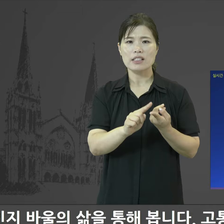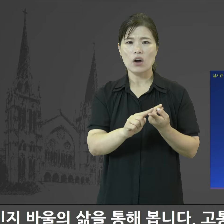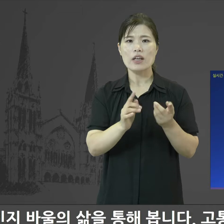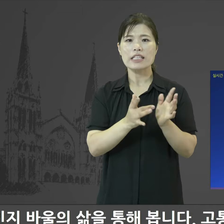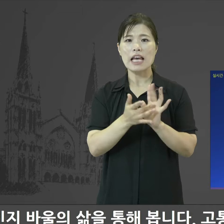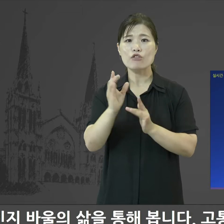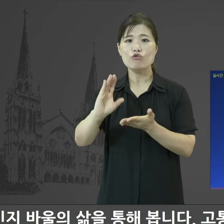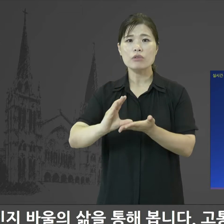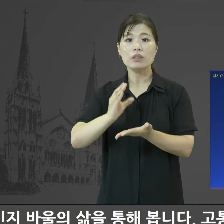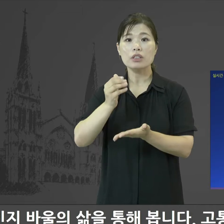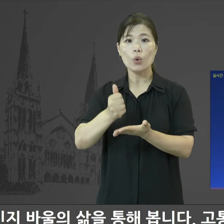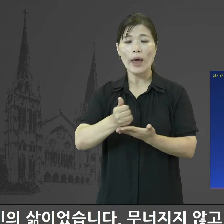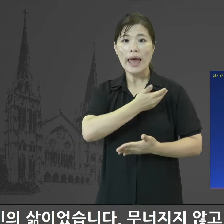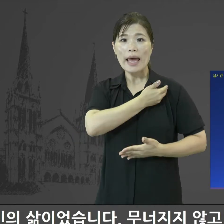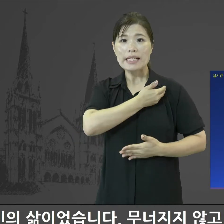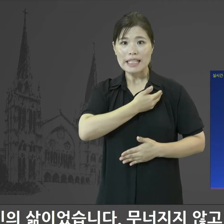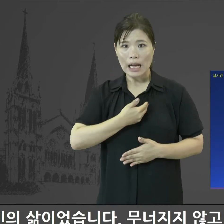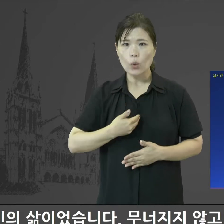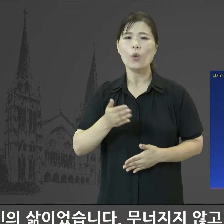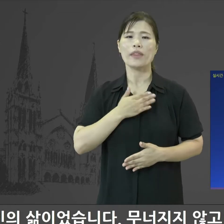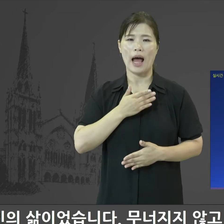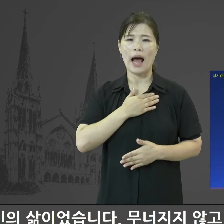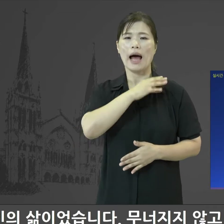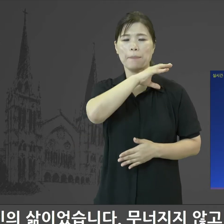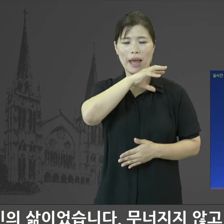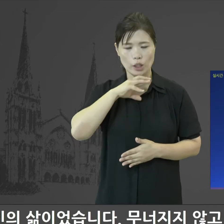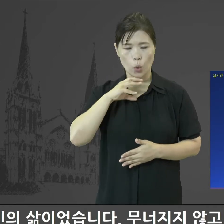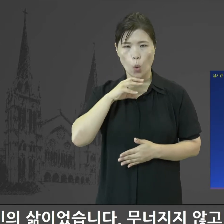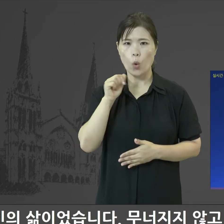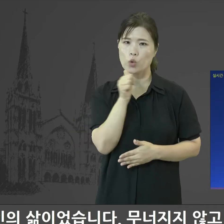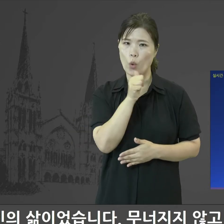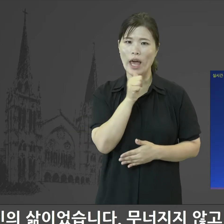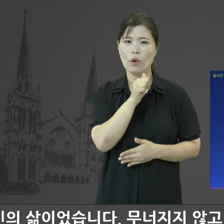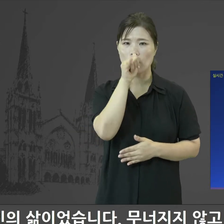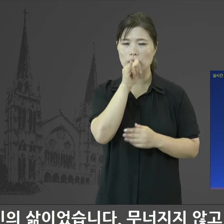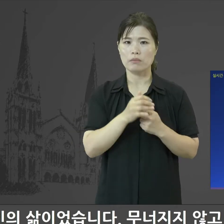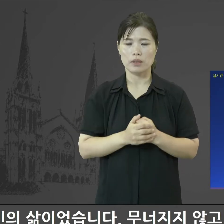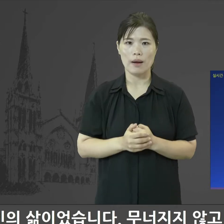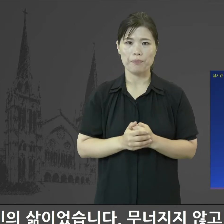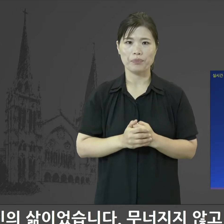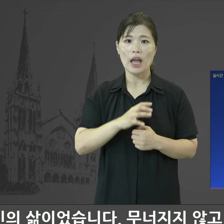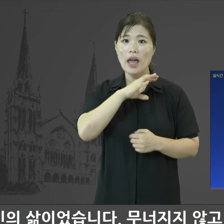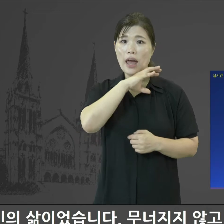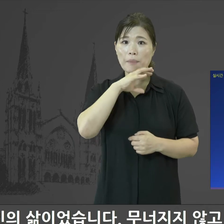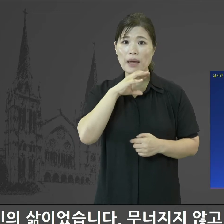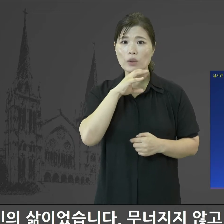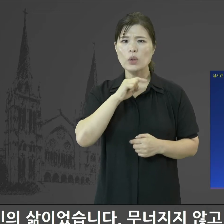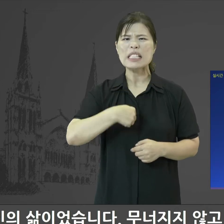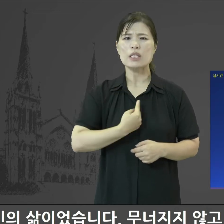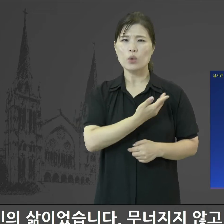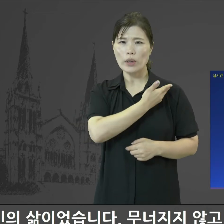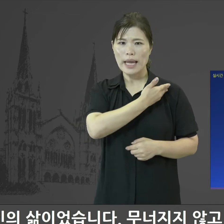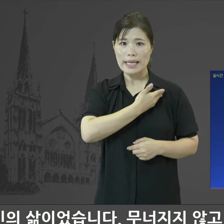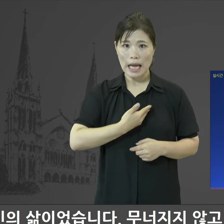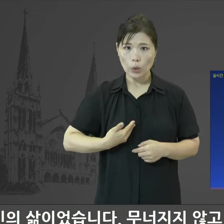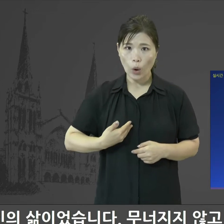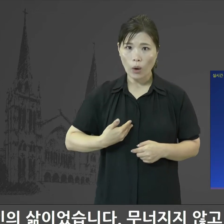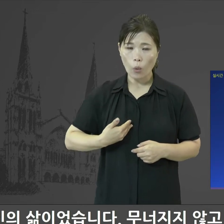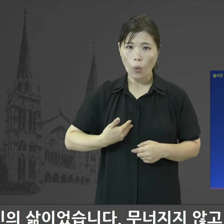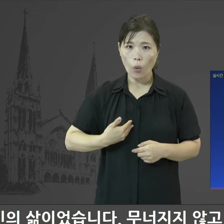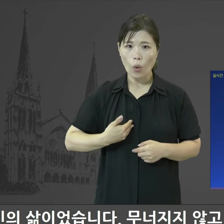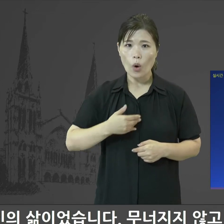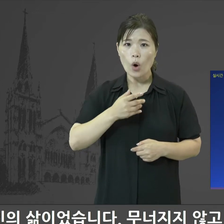사도 베드로라고 소개합니다. 베드로는 자신을 예수 그리스도의 사도라고 부르기까지 어떤